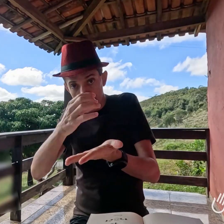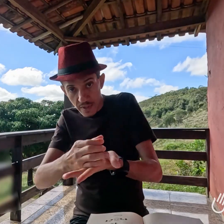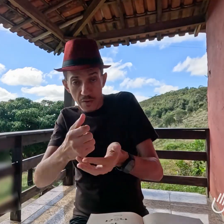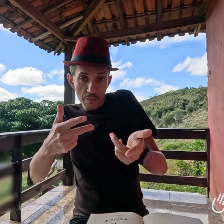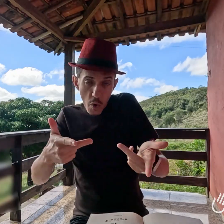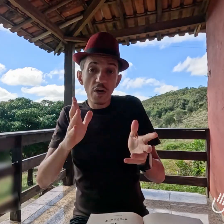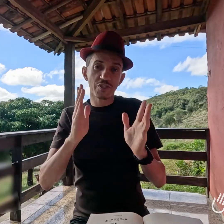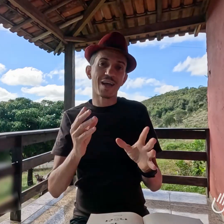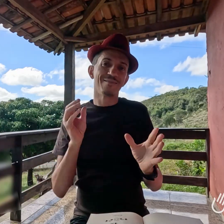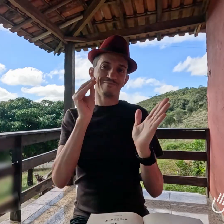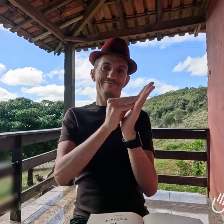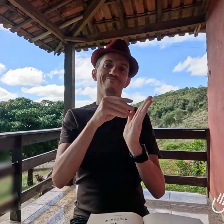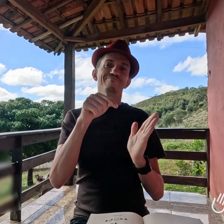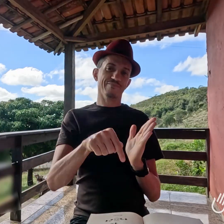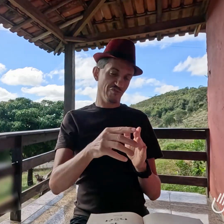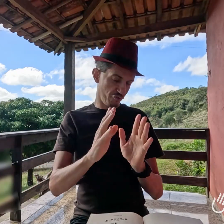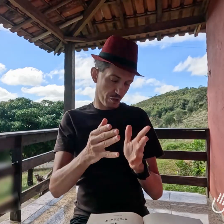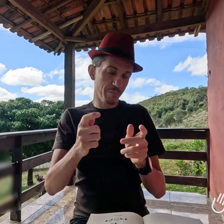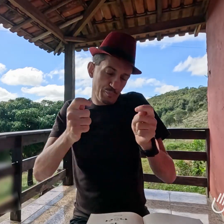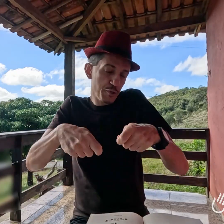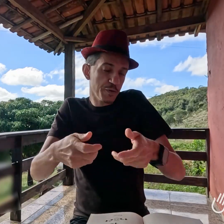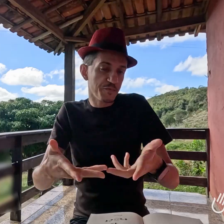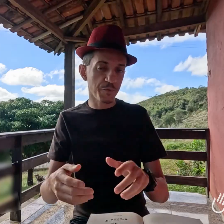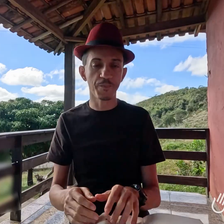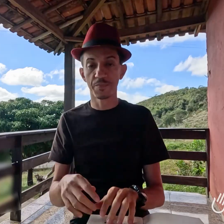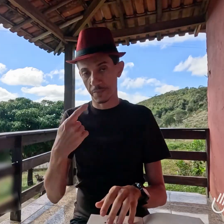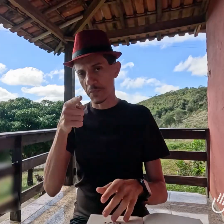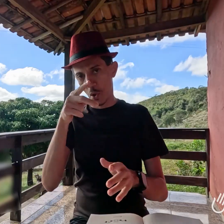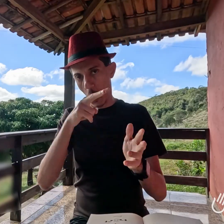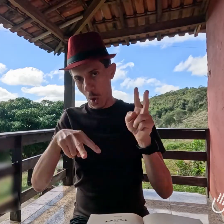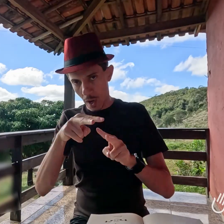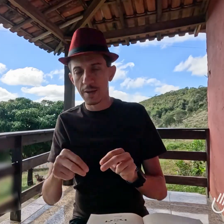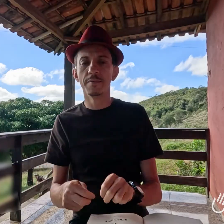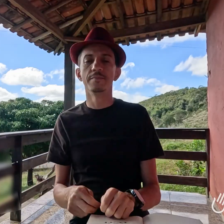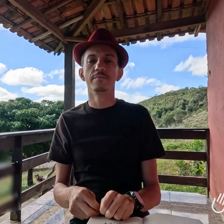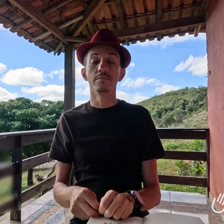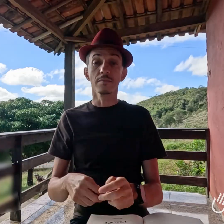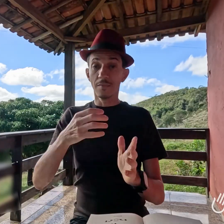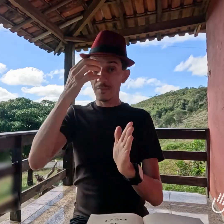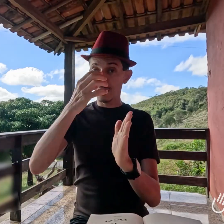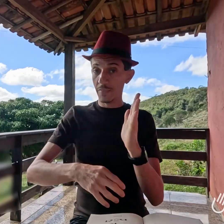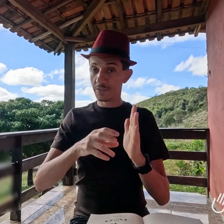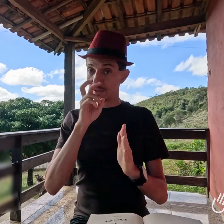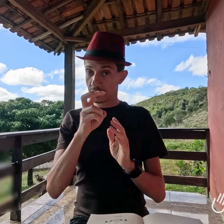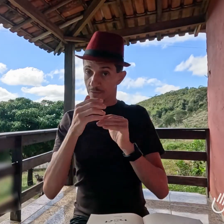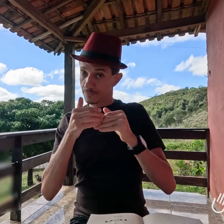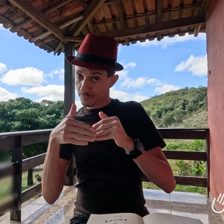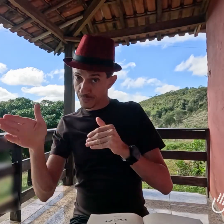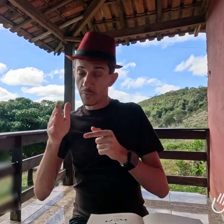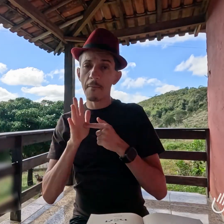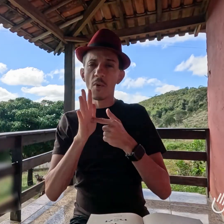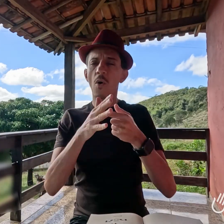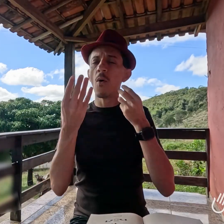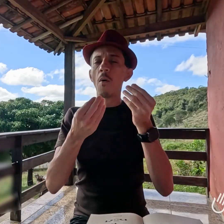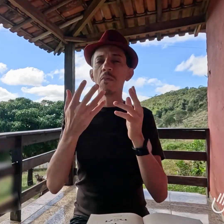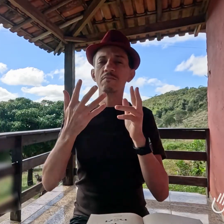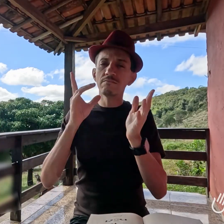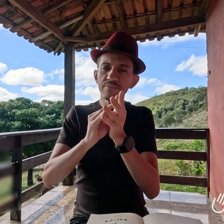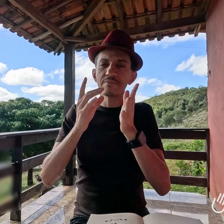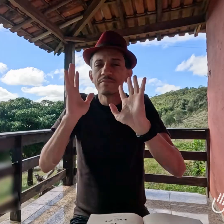anos, usando a escrita de sinais relacionadas a escrita de sinais, a língua de sinais e trazendo esse aprofundamento de